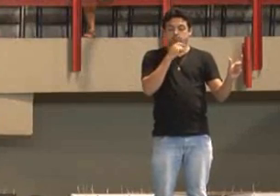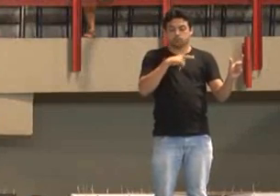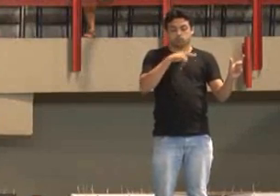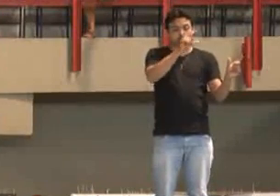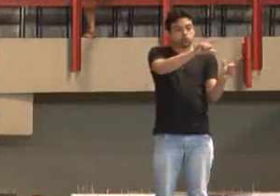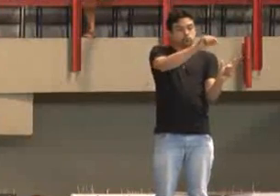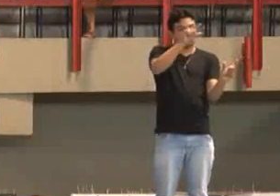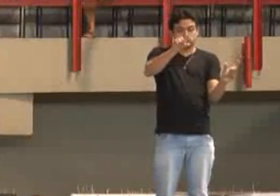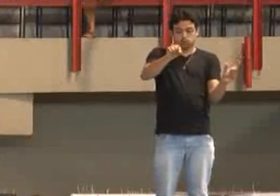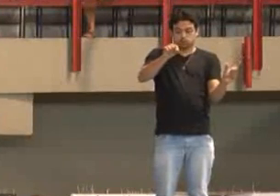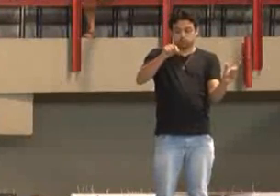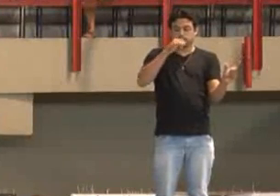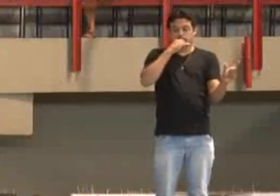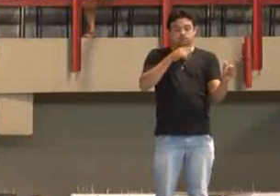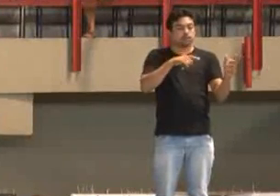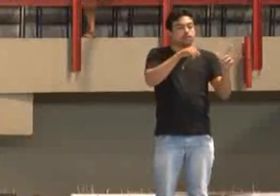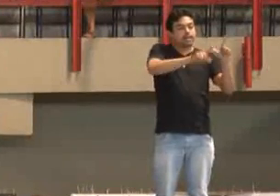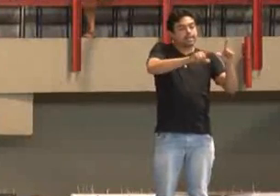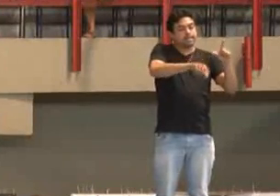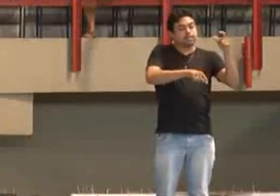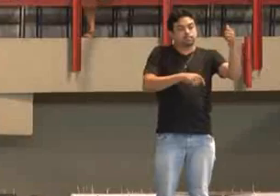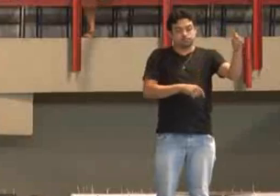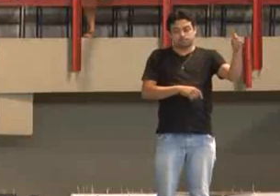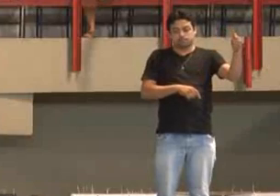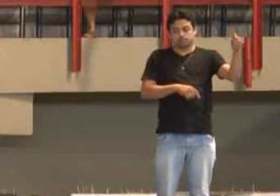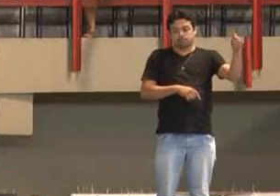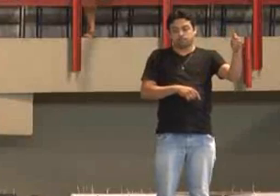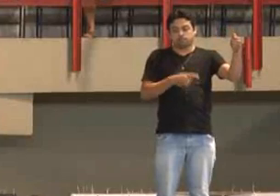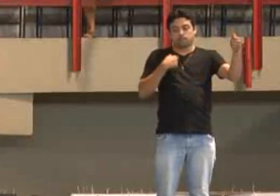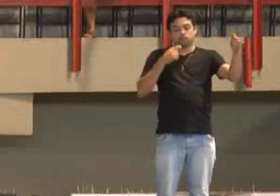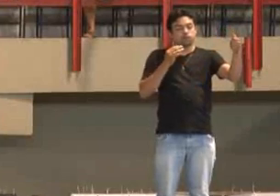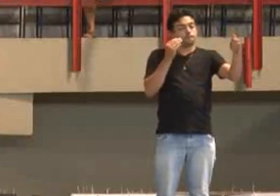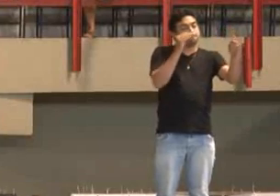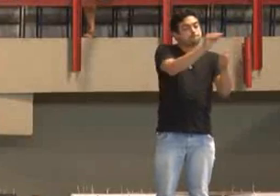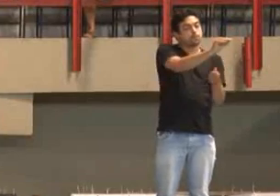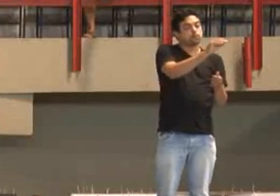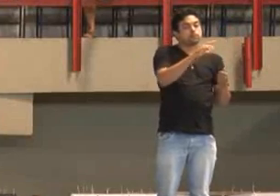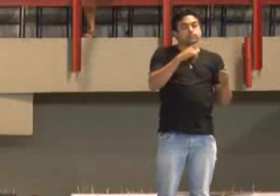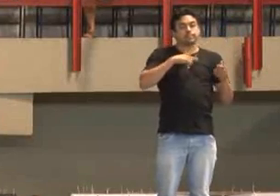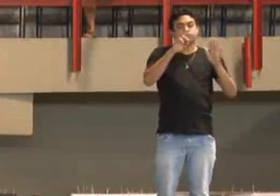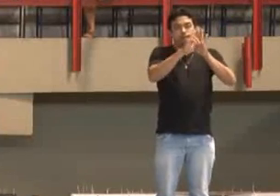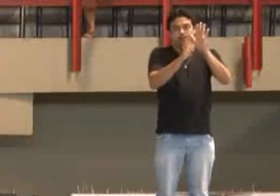ó, a primeira letra. A primeira letra que a gente vai escolher, tem